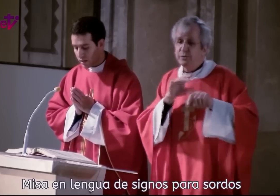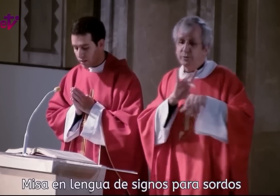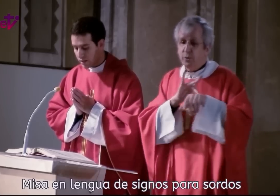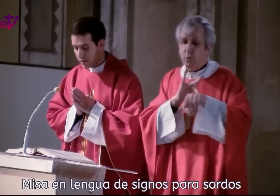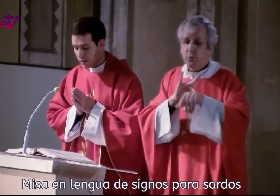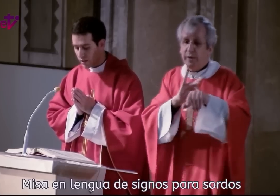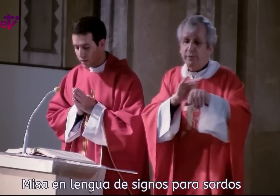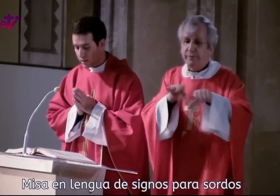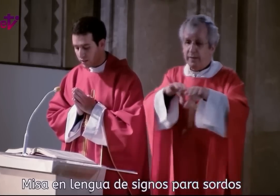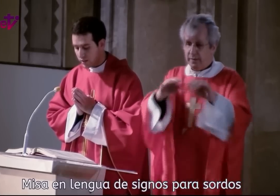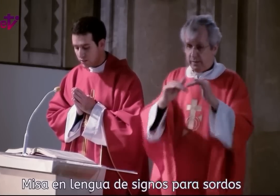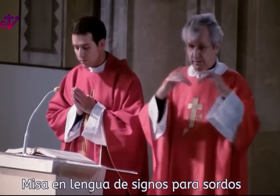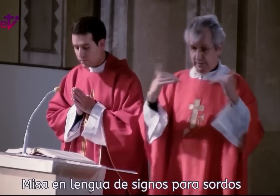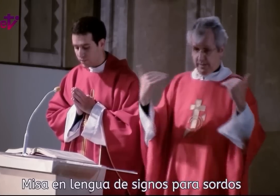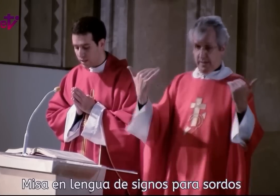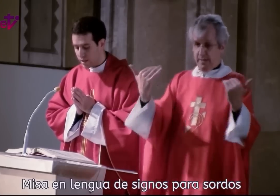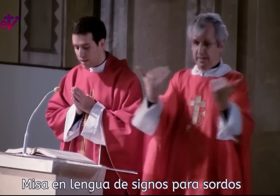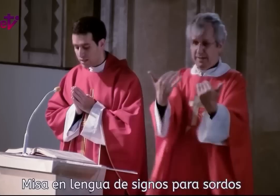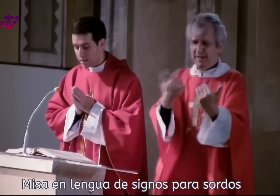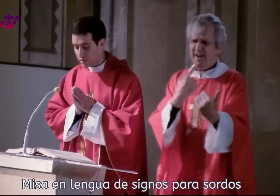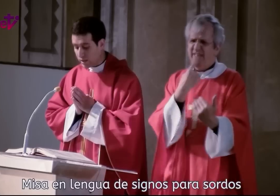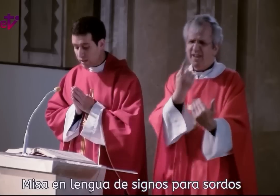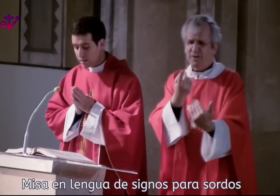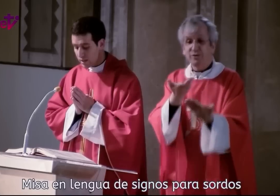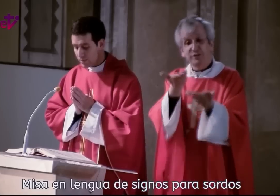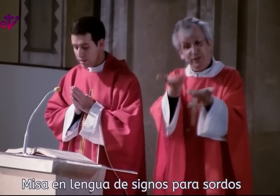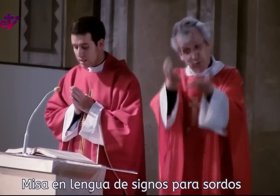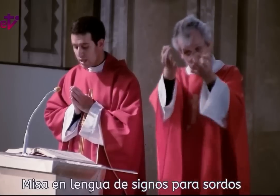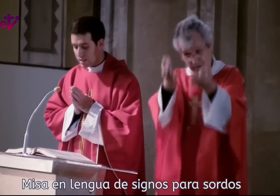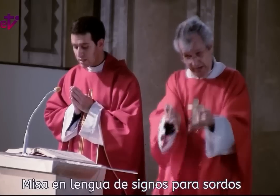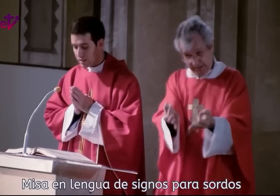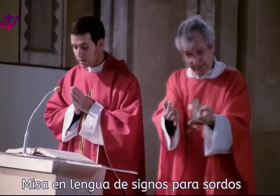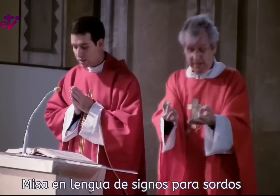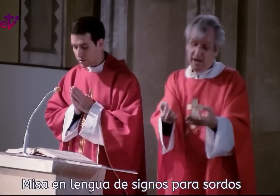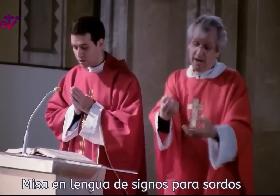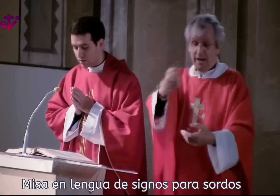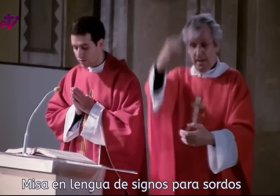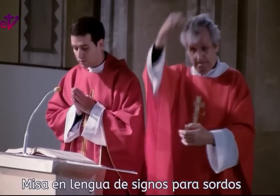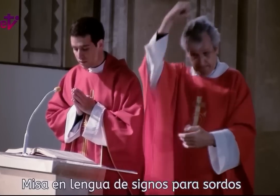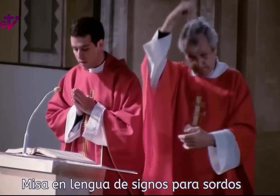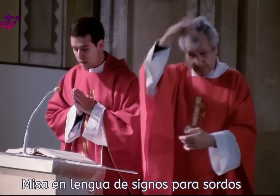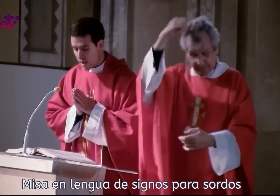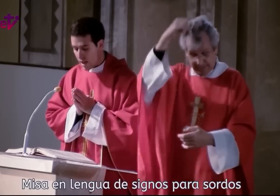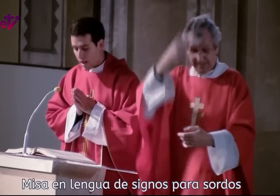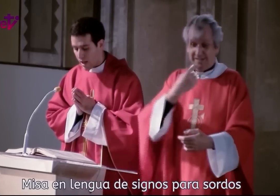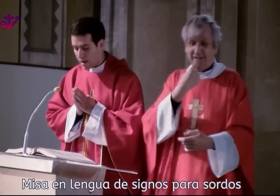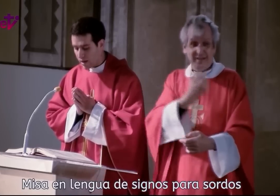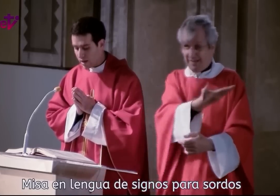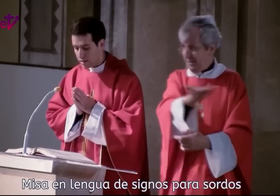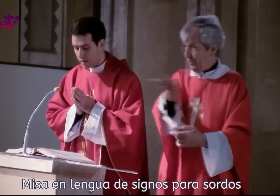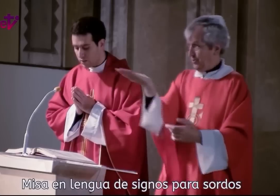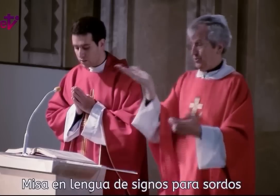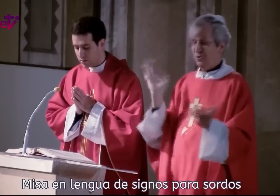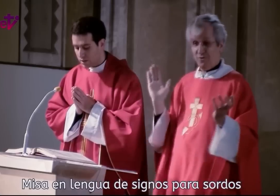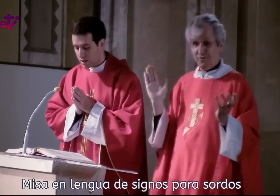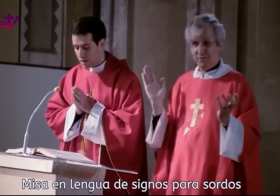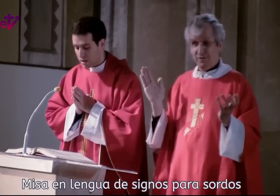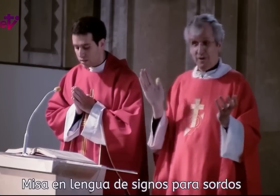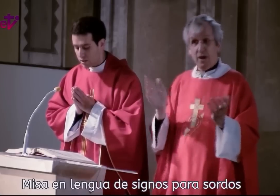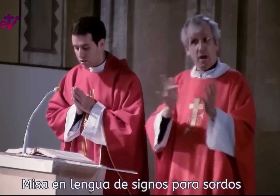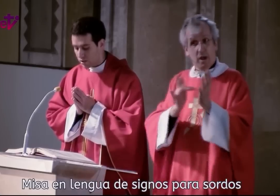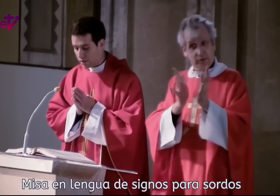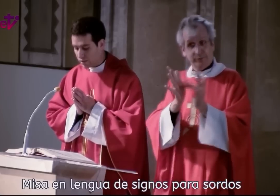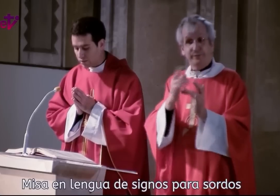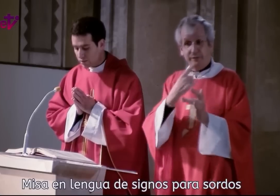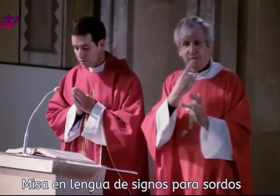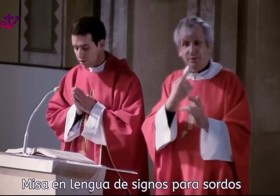su Sanedrín y le dijeron: si tú eres el Mesías, dínoslo. Él les dijo: